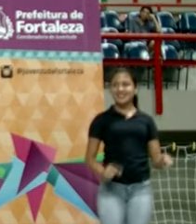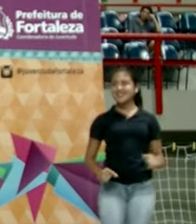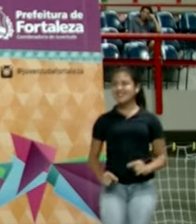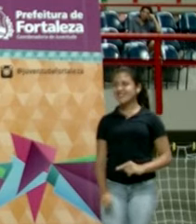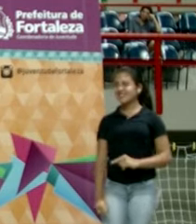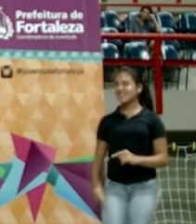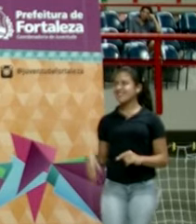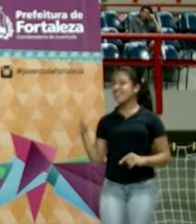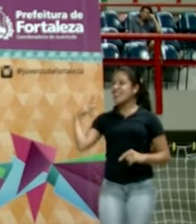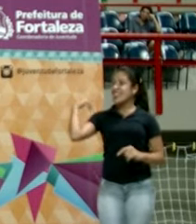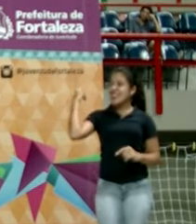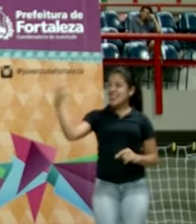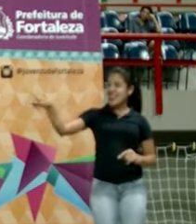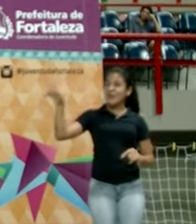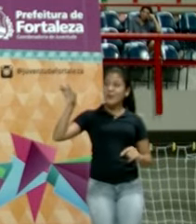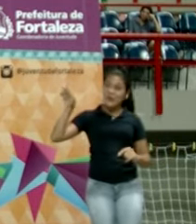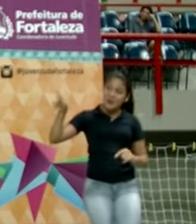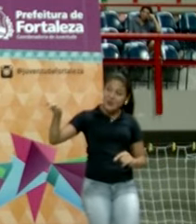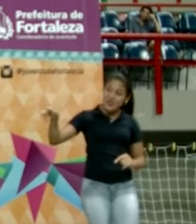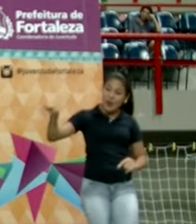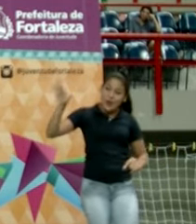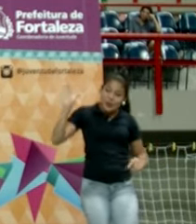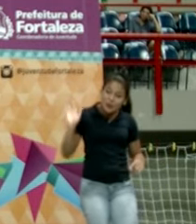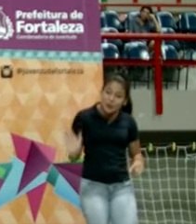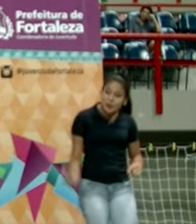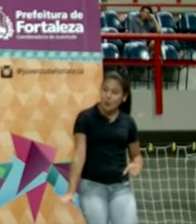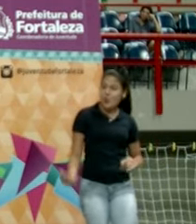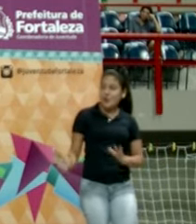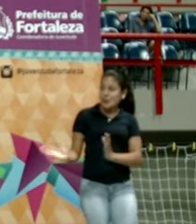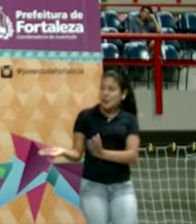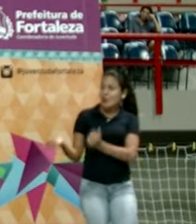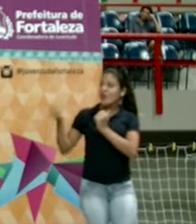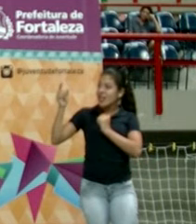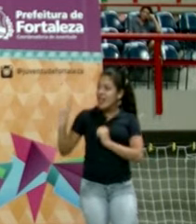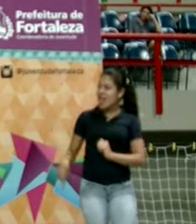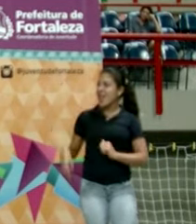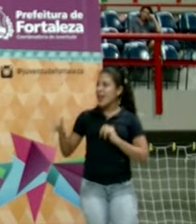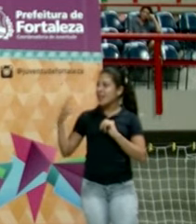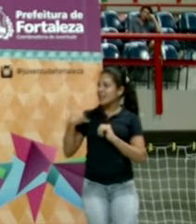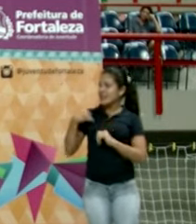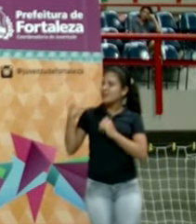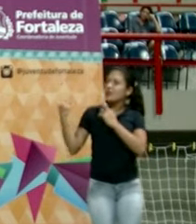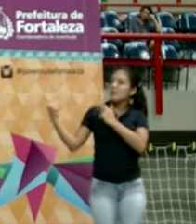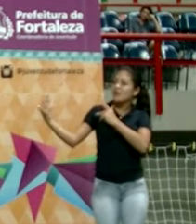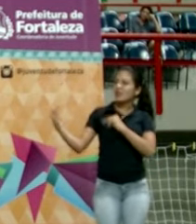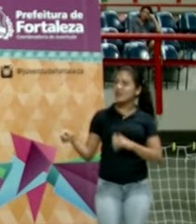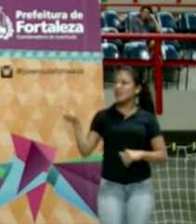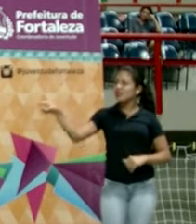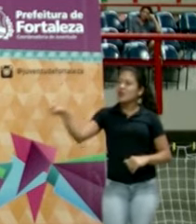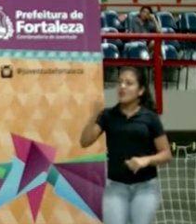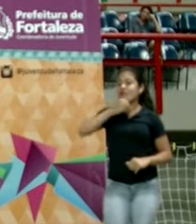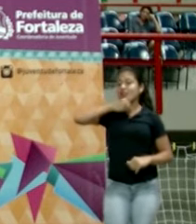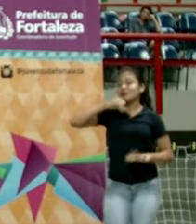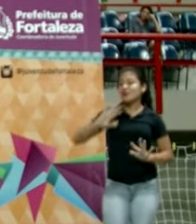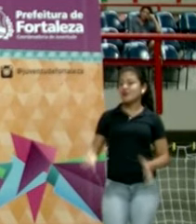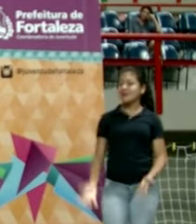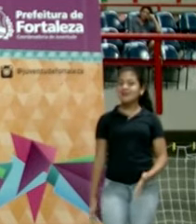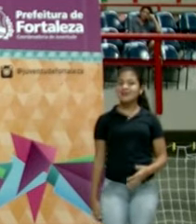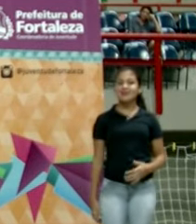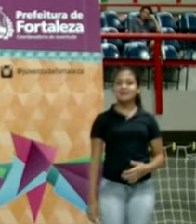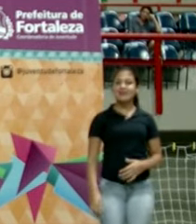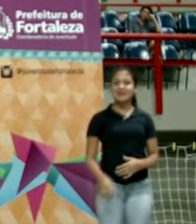irmão caçula, ainda mais. Né? Só pra... Ele é o mais velho dos três, viu, pessoal? Só pra dizer.